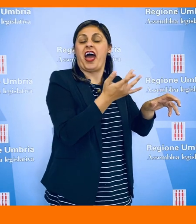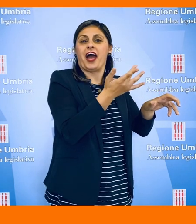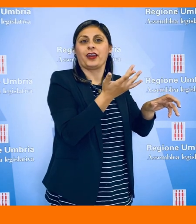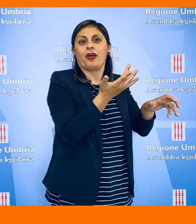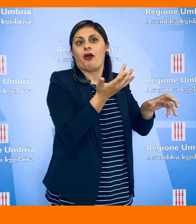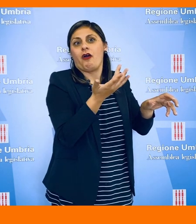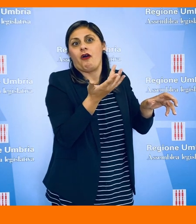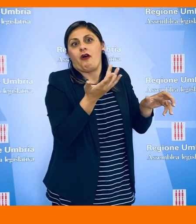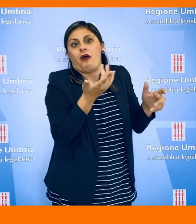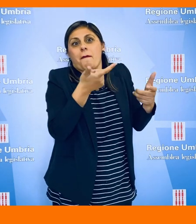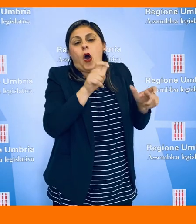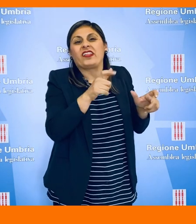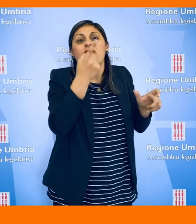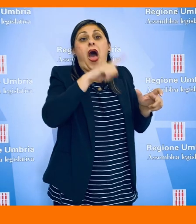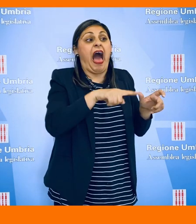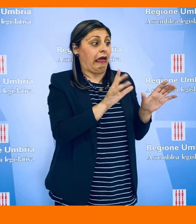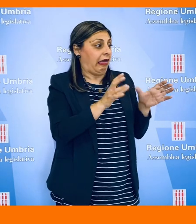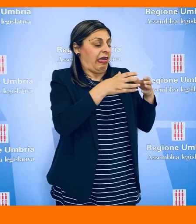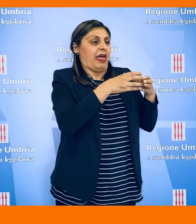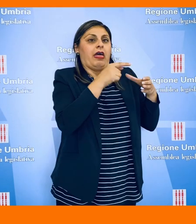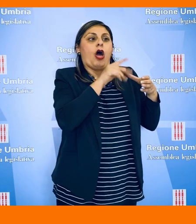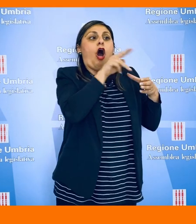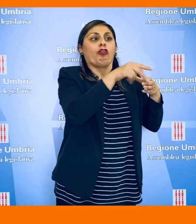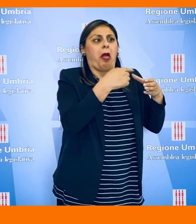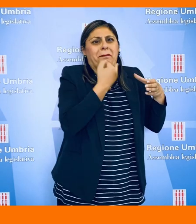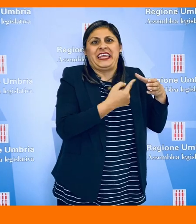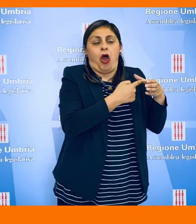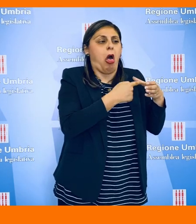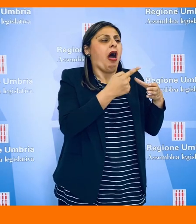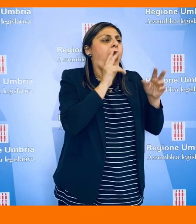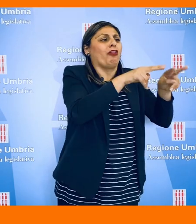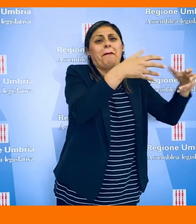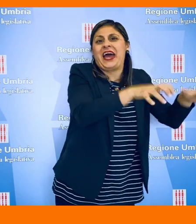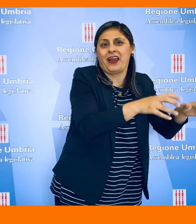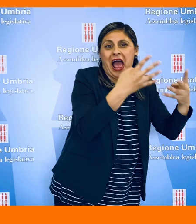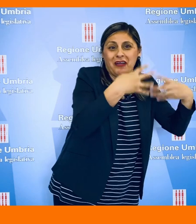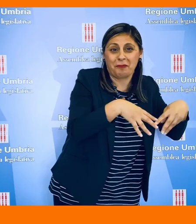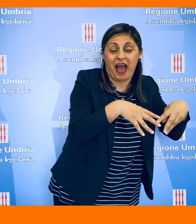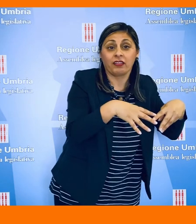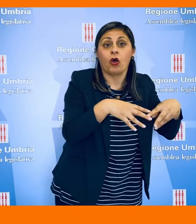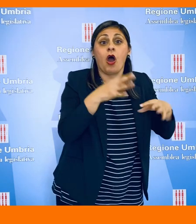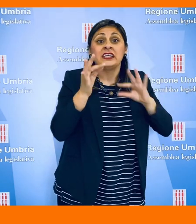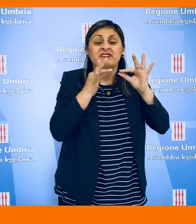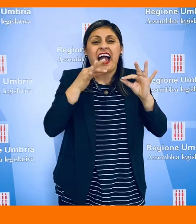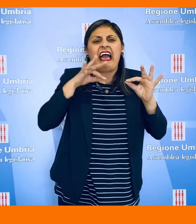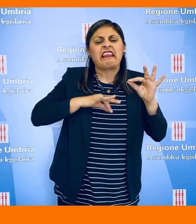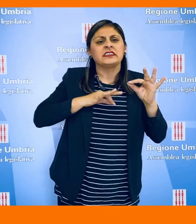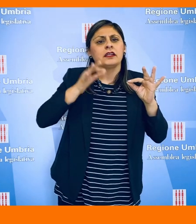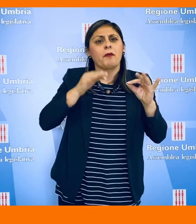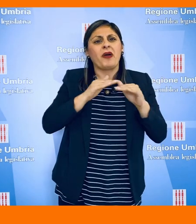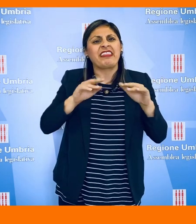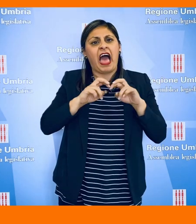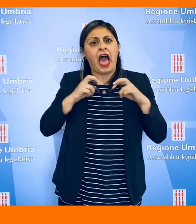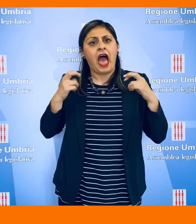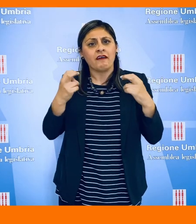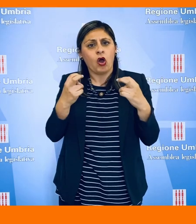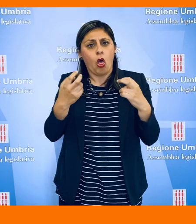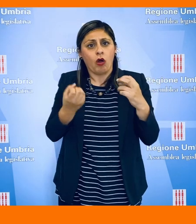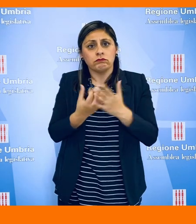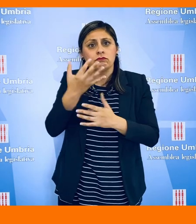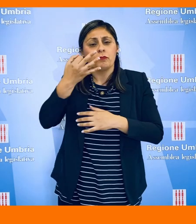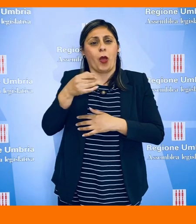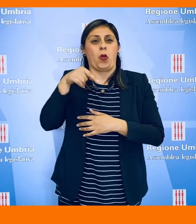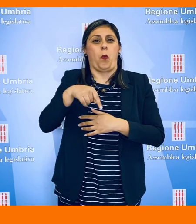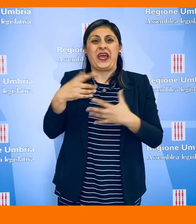di pianta organica. Quindi sarebbe interessante partire da questo tavolo che si è istituito qui con